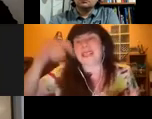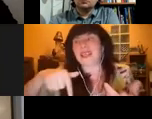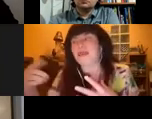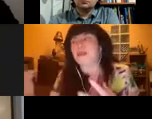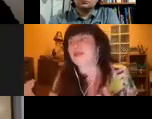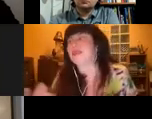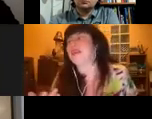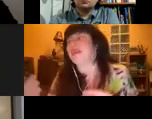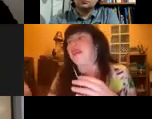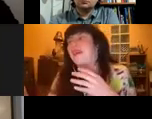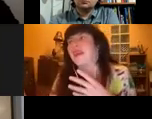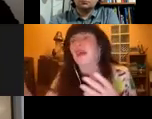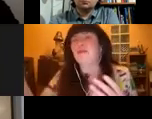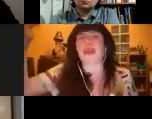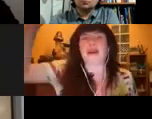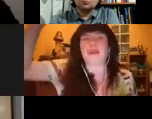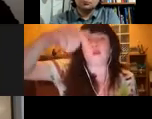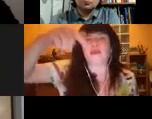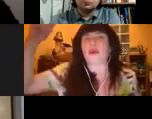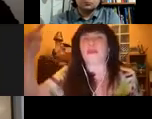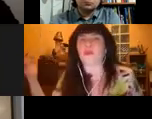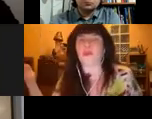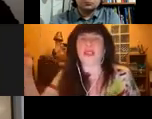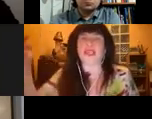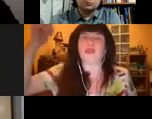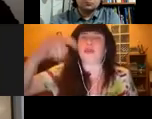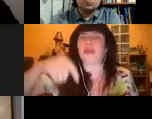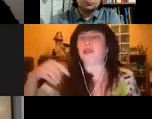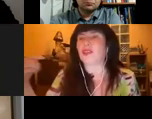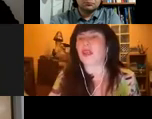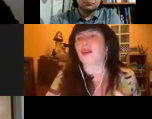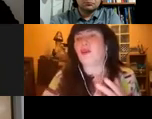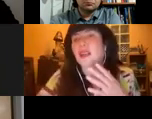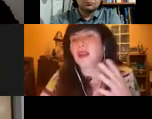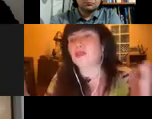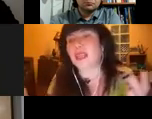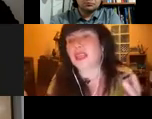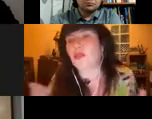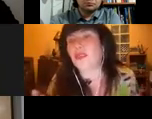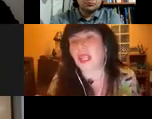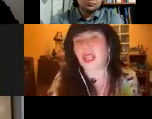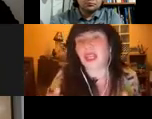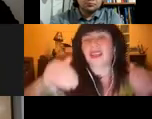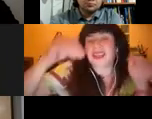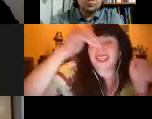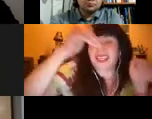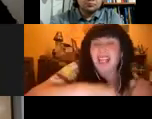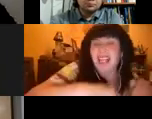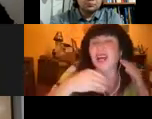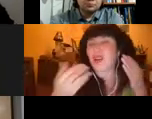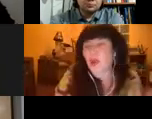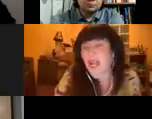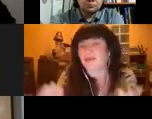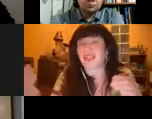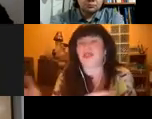esa seña además cambia su amplitud, por ejemplo, dependiendo de cuán lejos es que uno viene